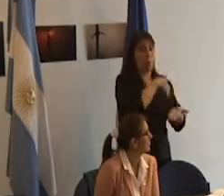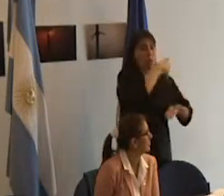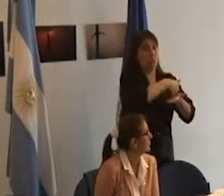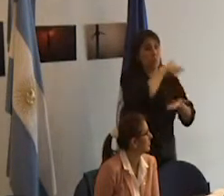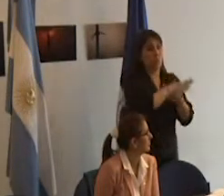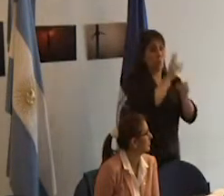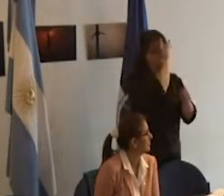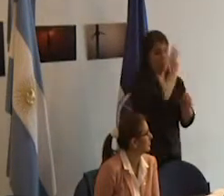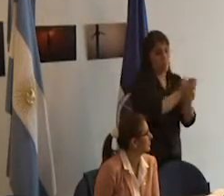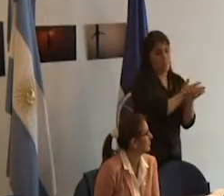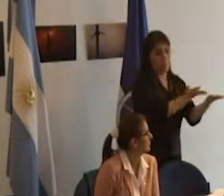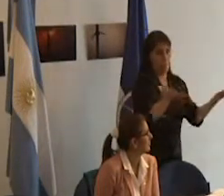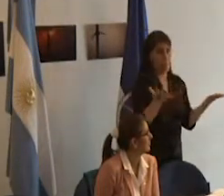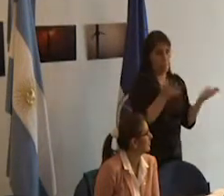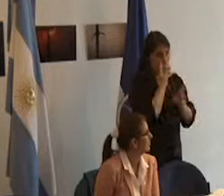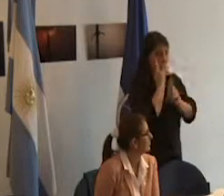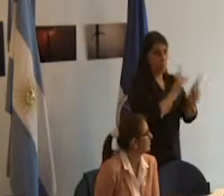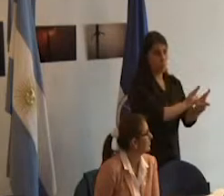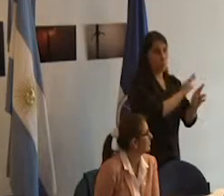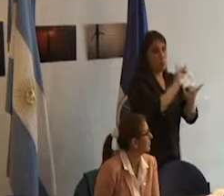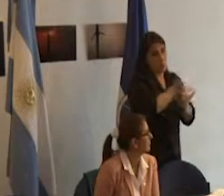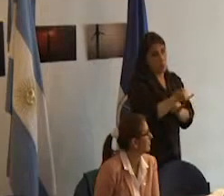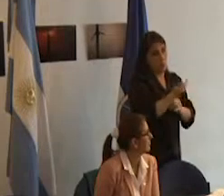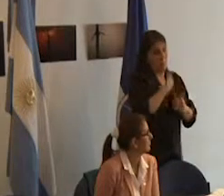postura de la diversidad, ¿no?